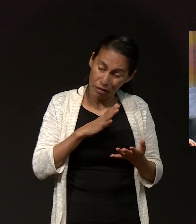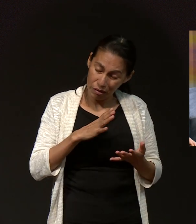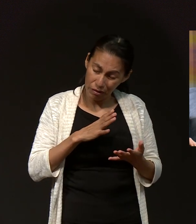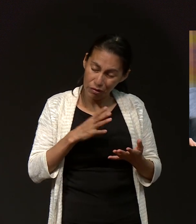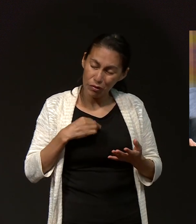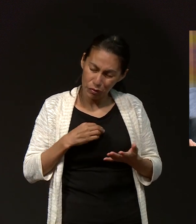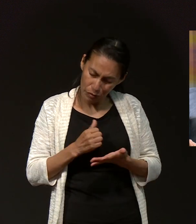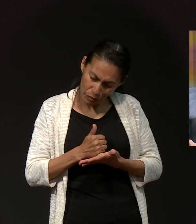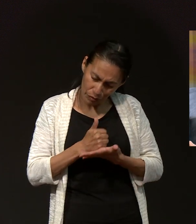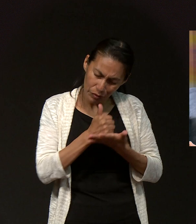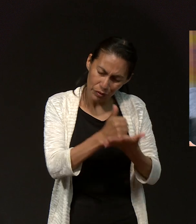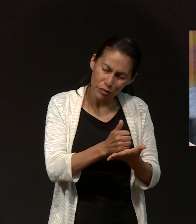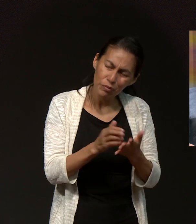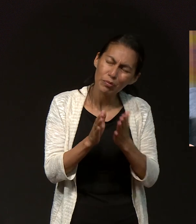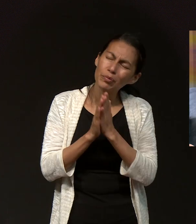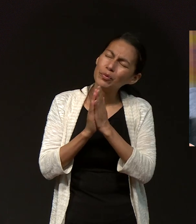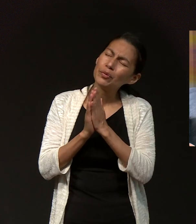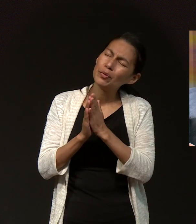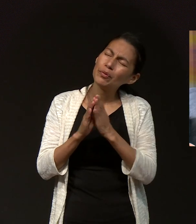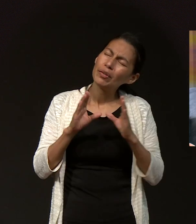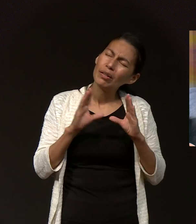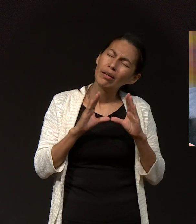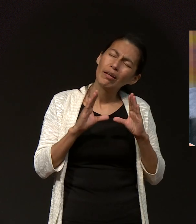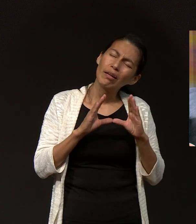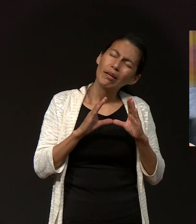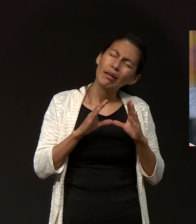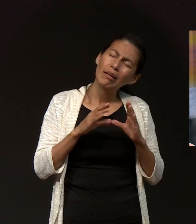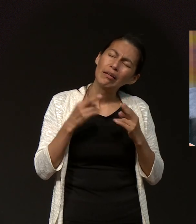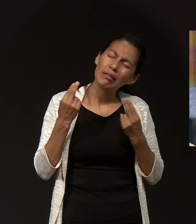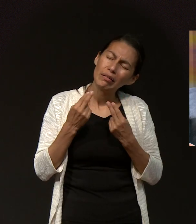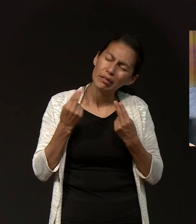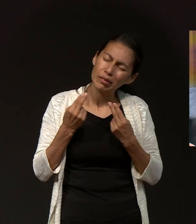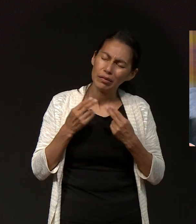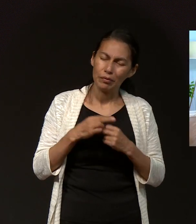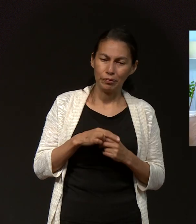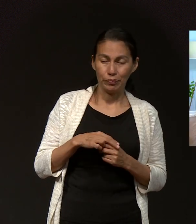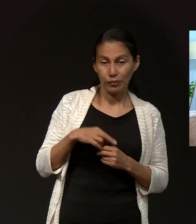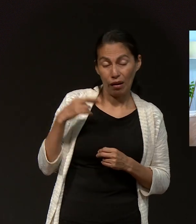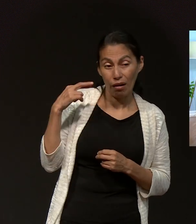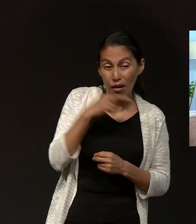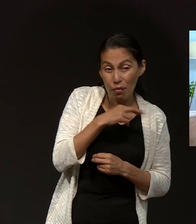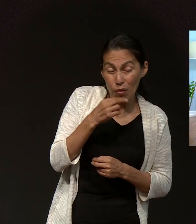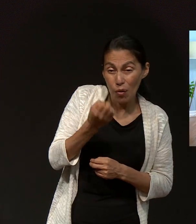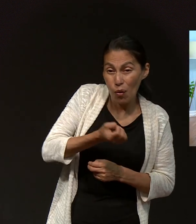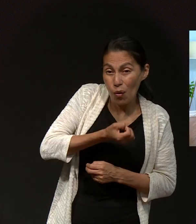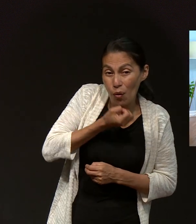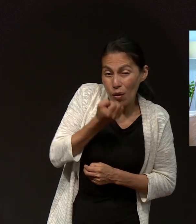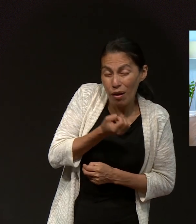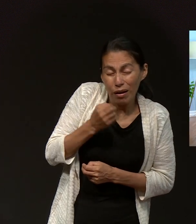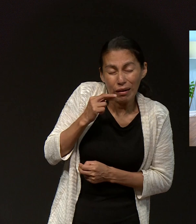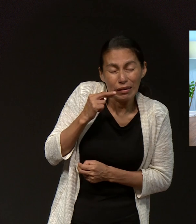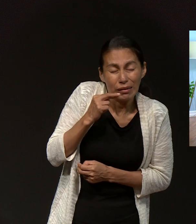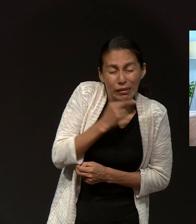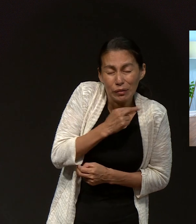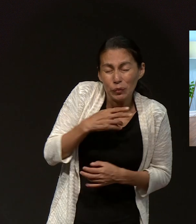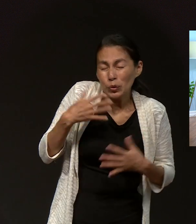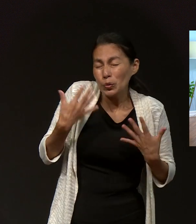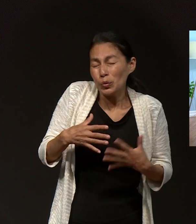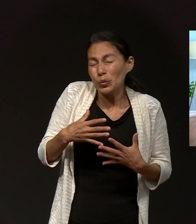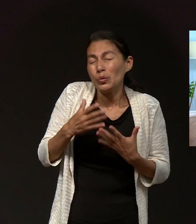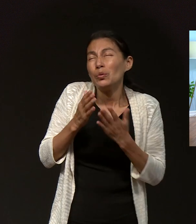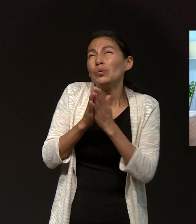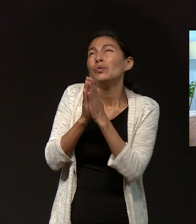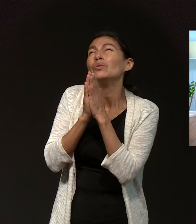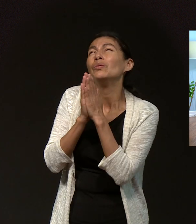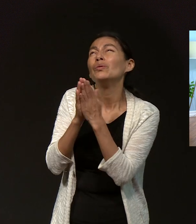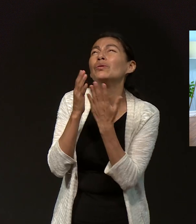iglesia. Por favor, ayúdame a encontrar la identificación. Fue una oración corta, pero sabía